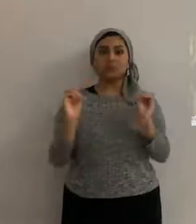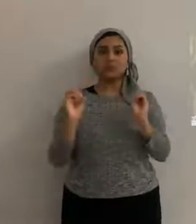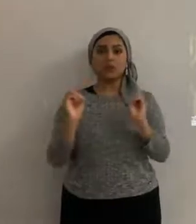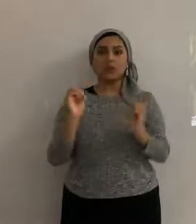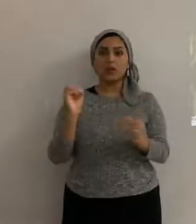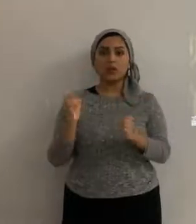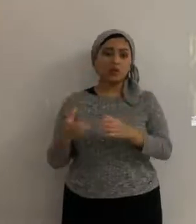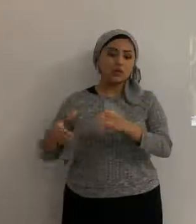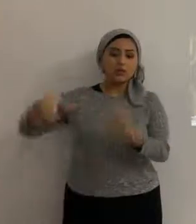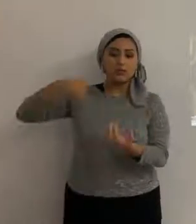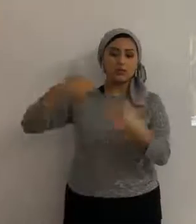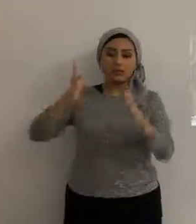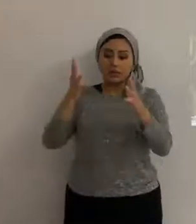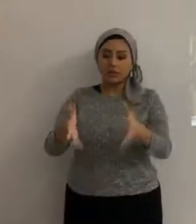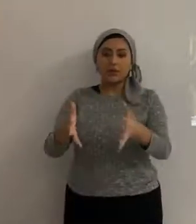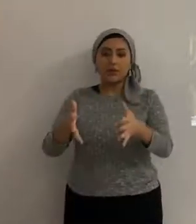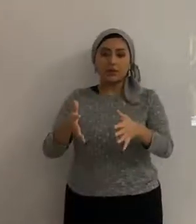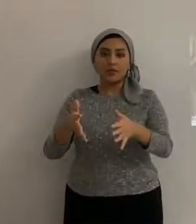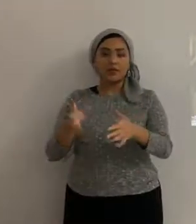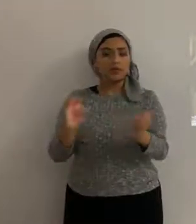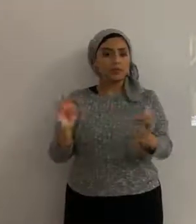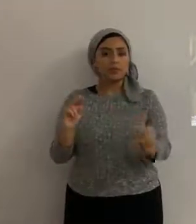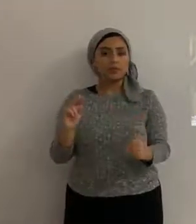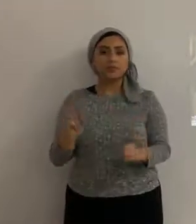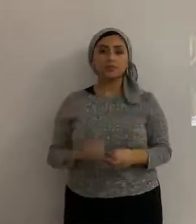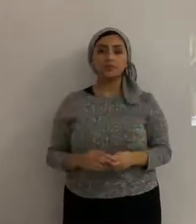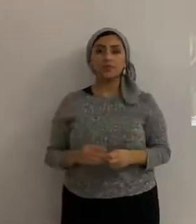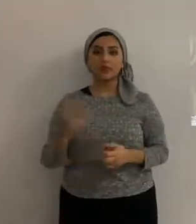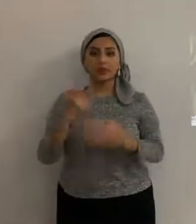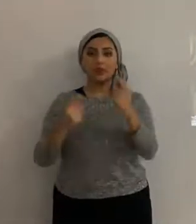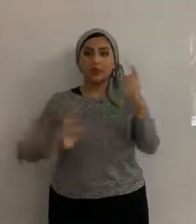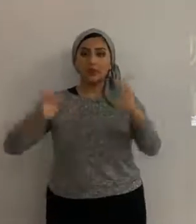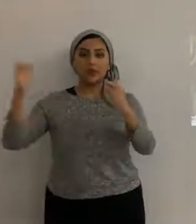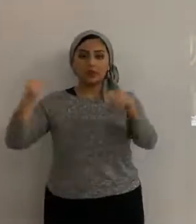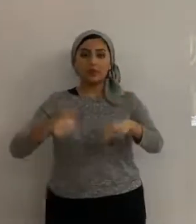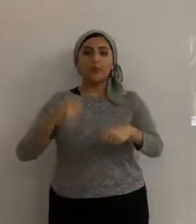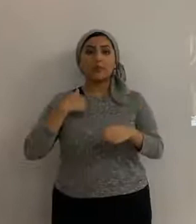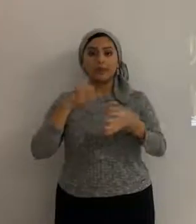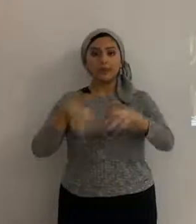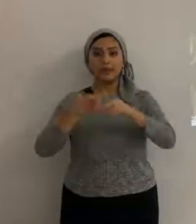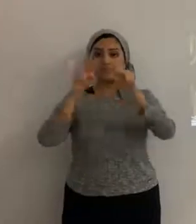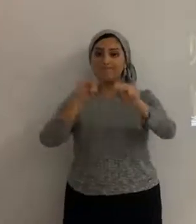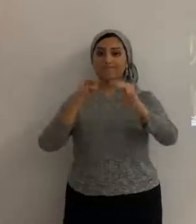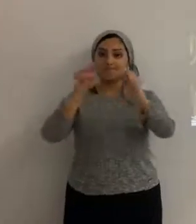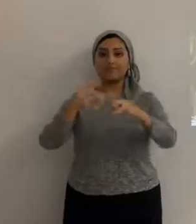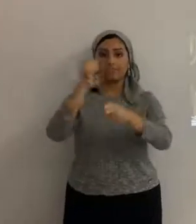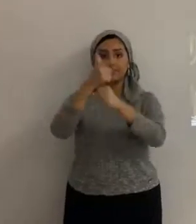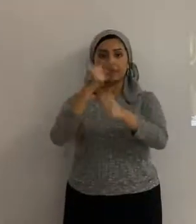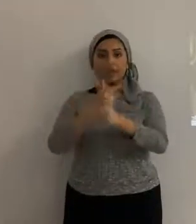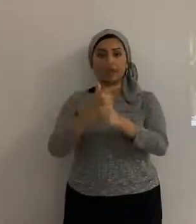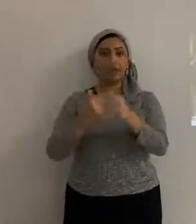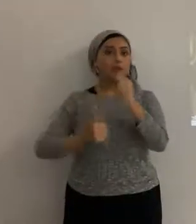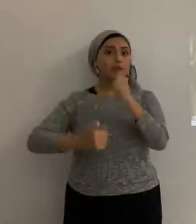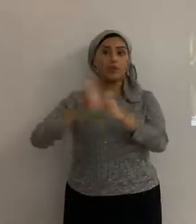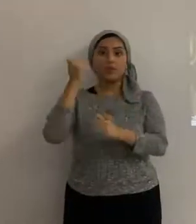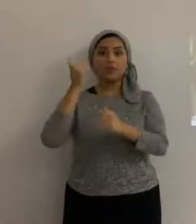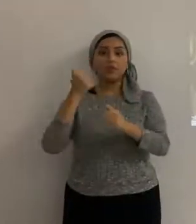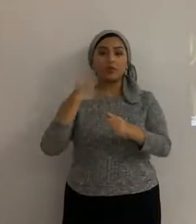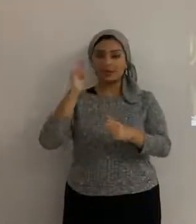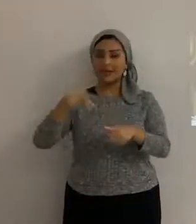tierrita, ya, ahí se queda. No, viene algo grande. Vamos a estar muy pendientes, amados Sajín, sobre todo estando en santidad,